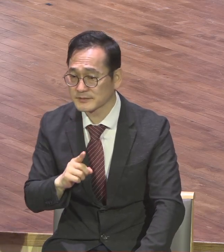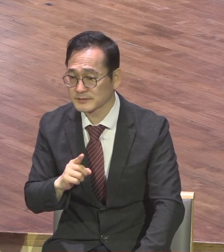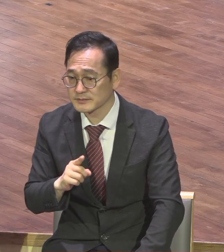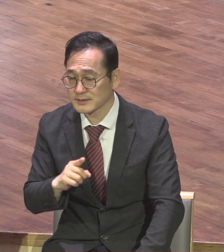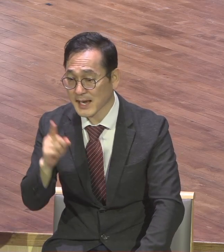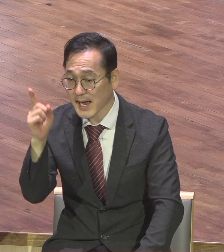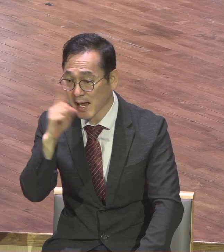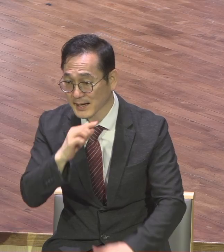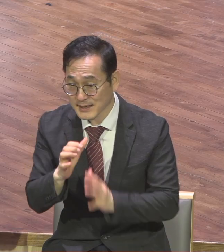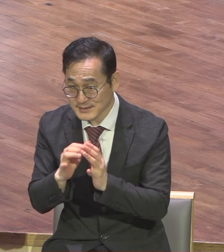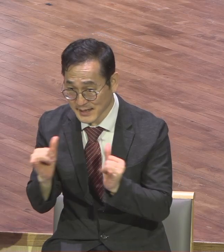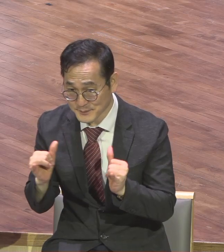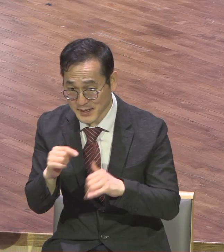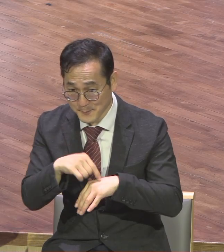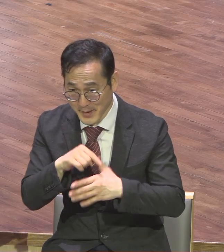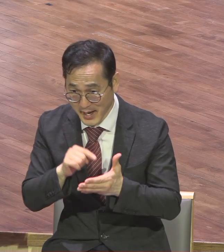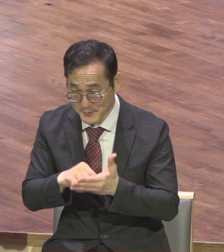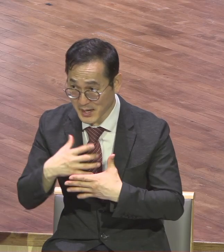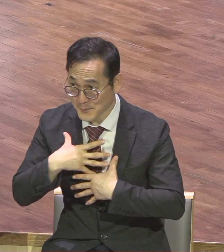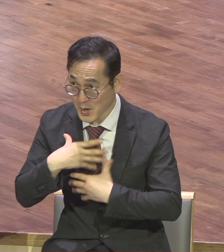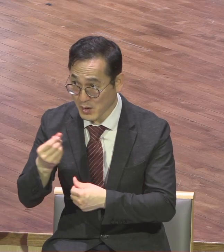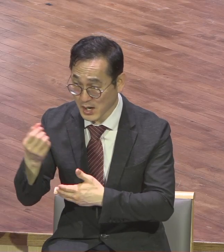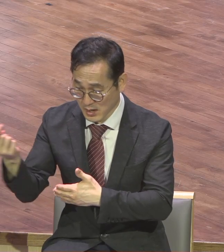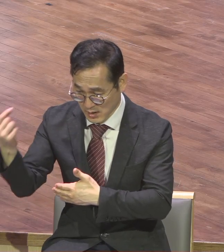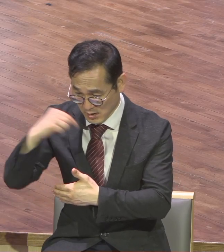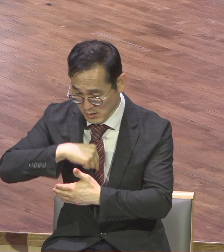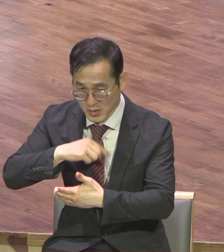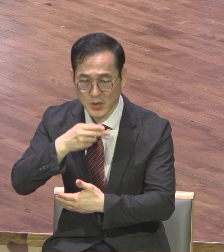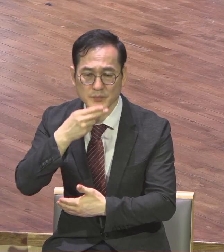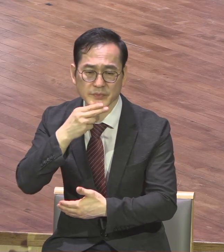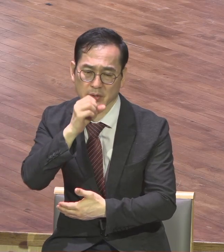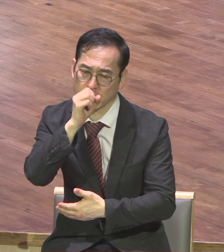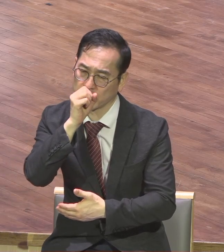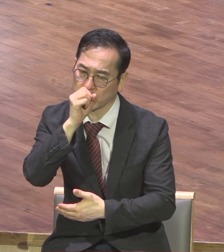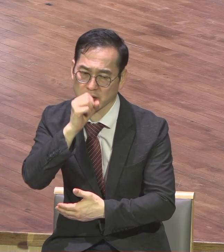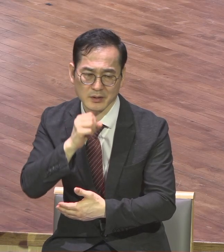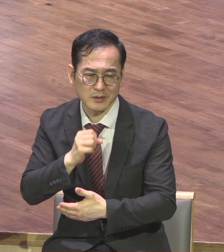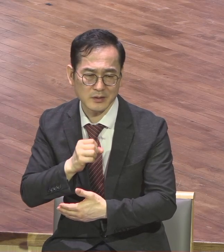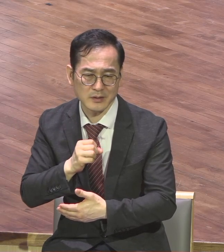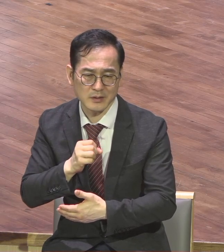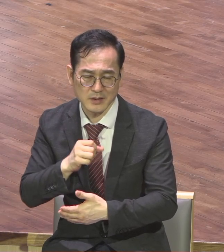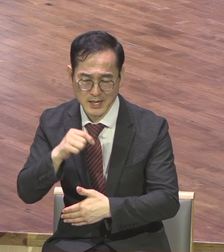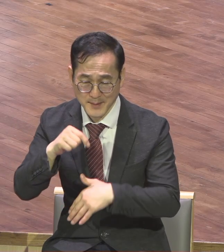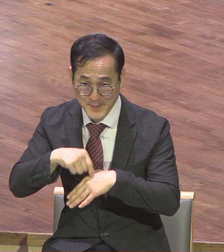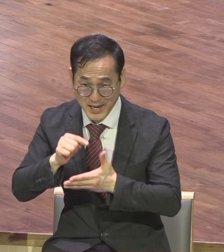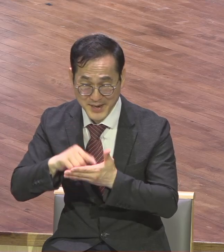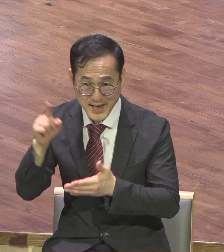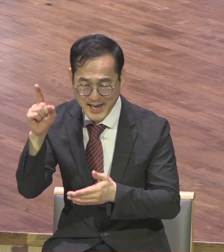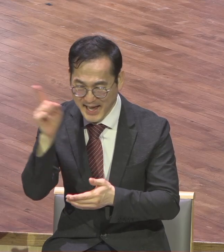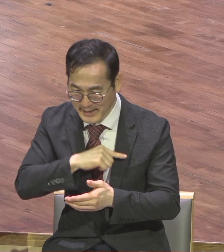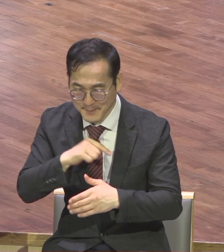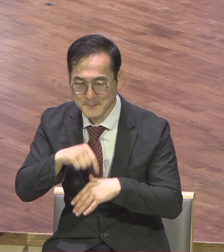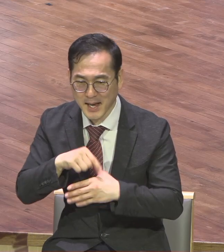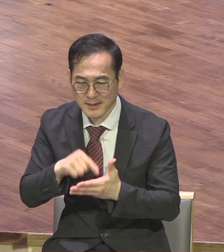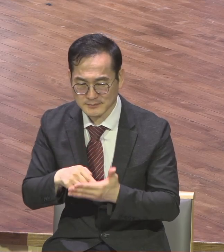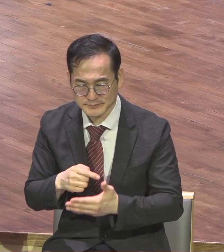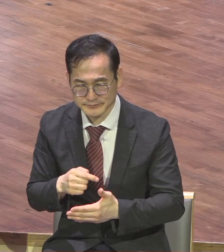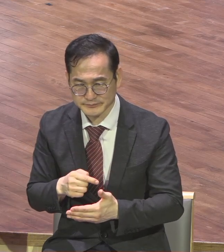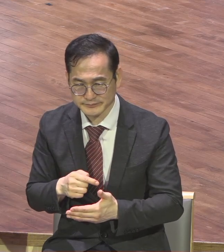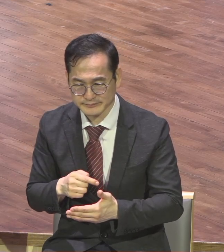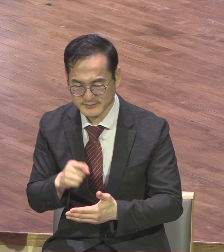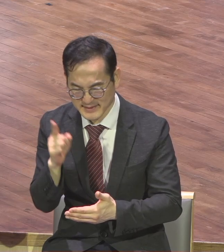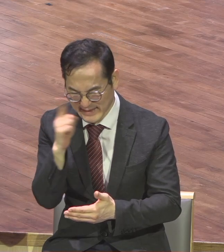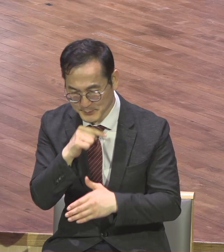악인들의 마음에는 평강이 없어요. 아시겠어요? 마음에 악한 마음을 품고 있는 사람은